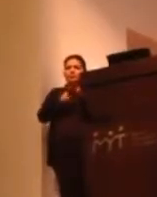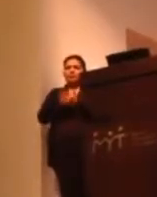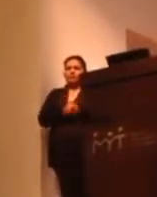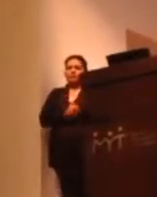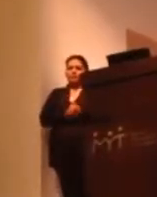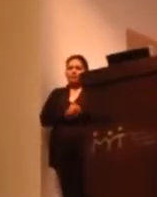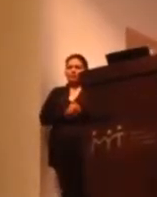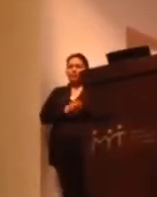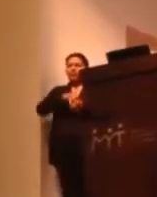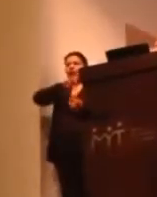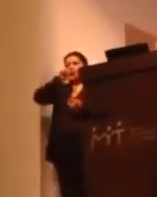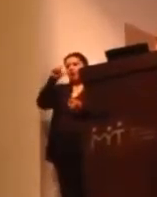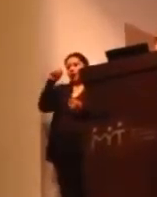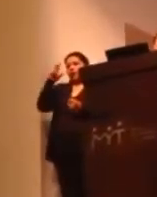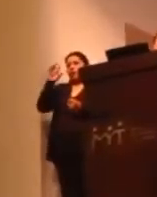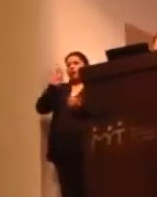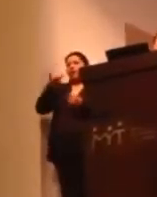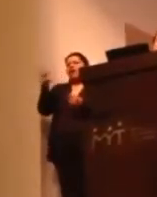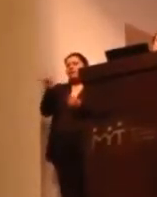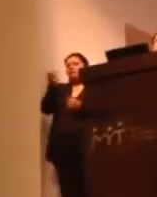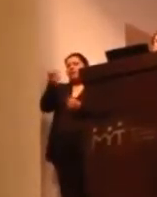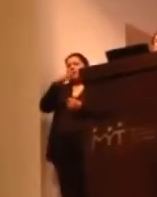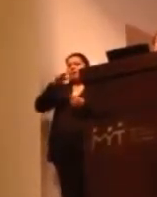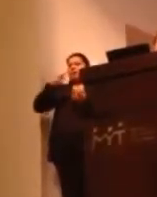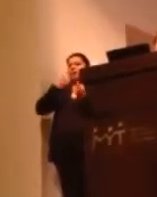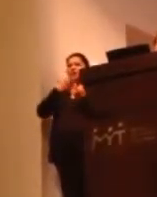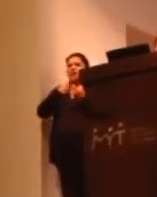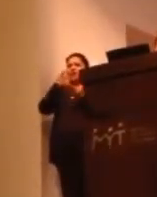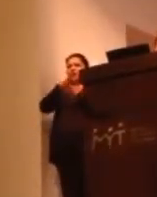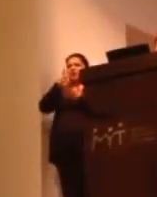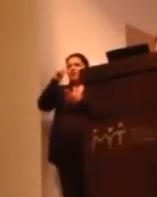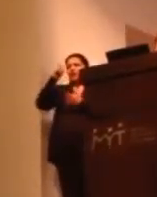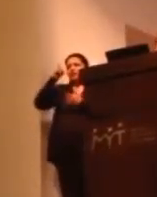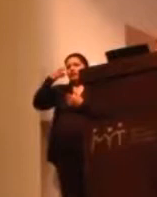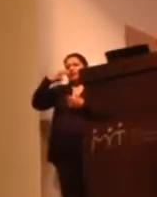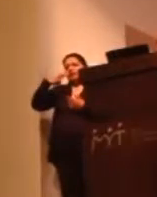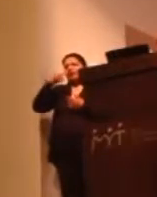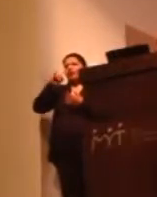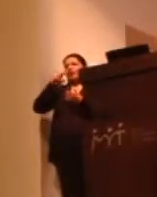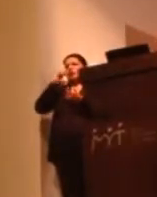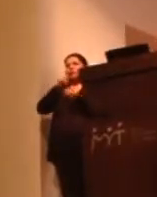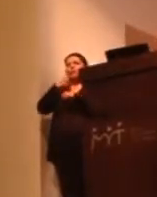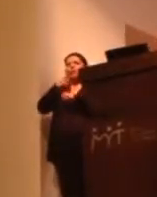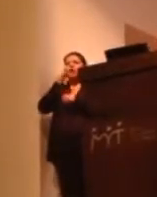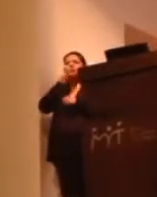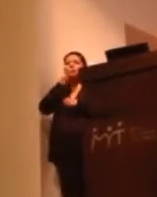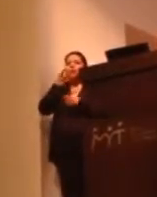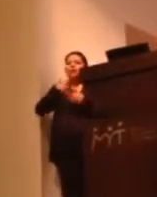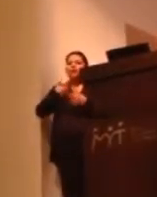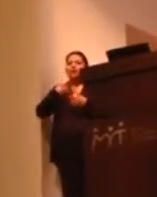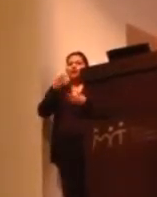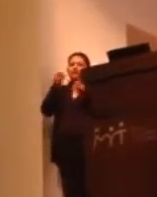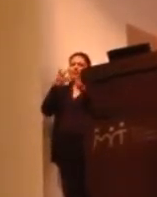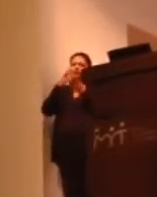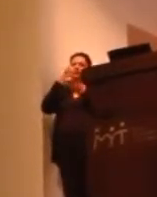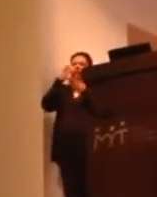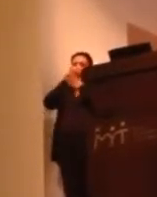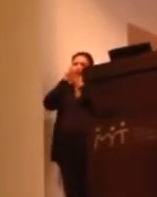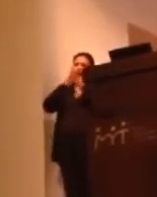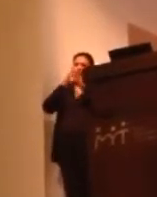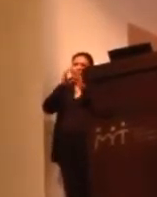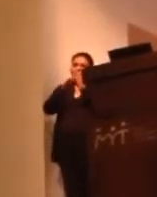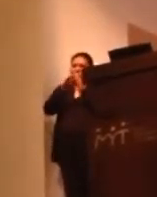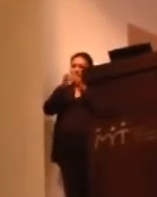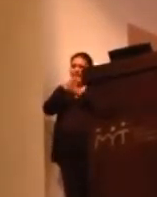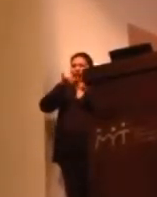Y luego nos preguntamos, ¿por qué hay este trastorno de déficit de atención? ¿Y por qué los niños tienen tantas cosas? ¿Y por qué los niños tienen el